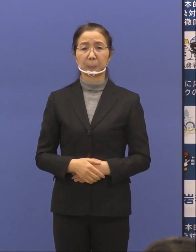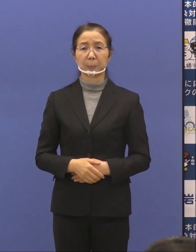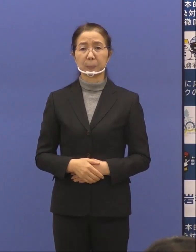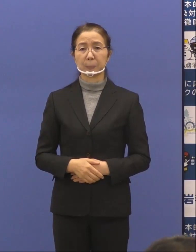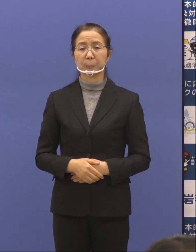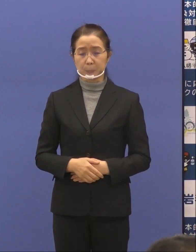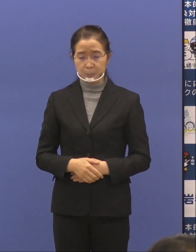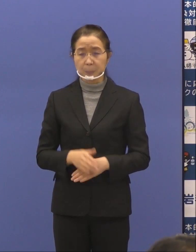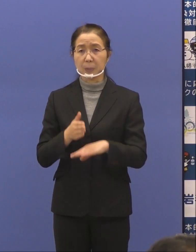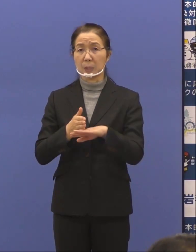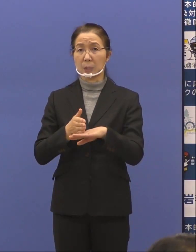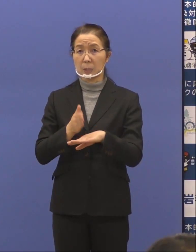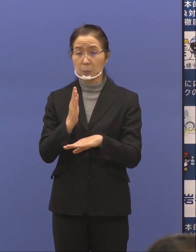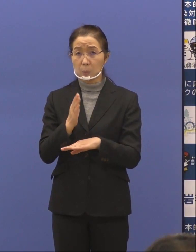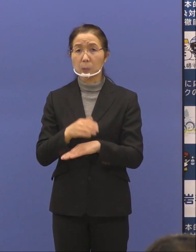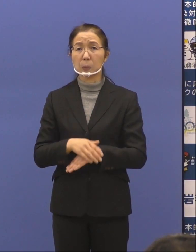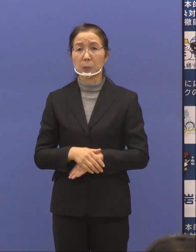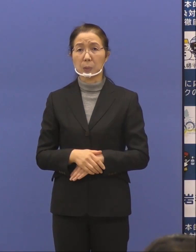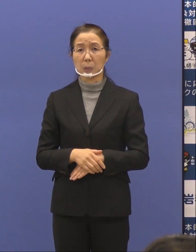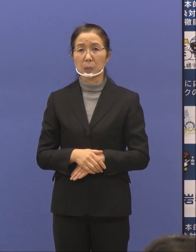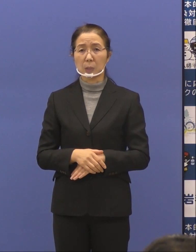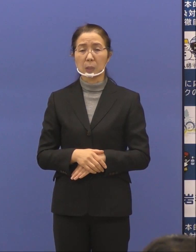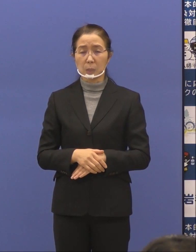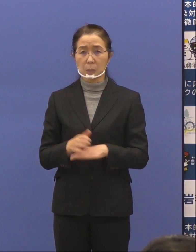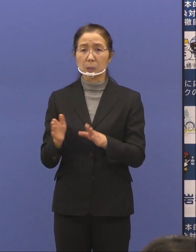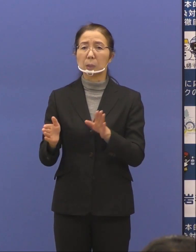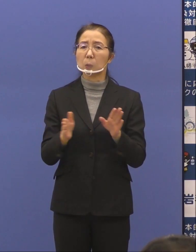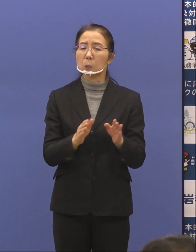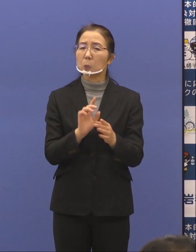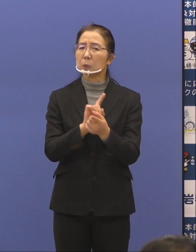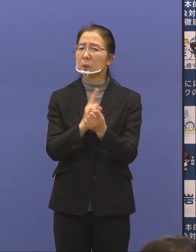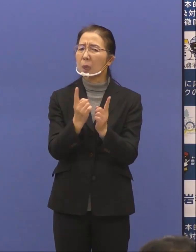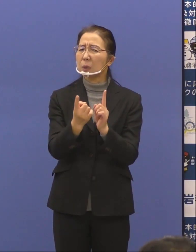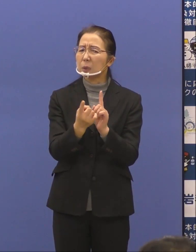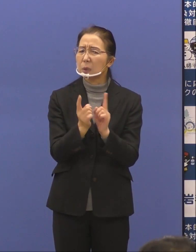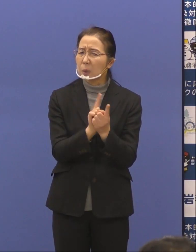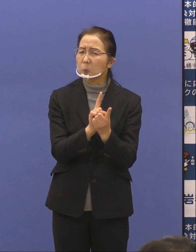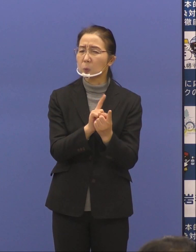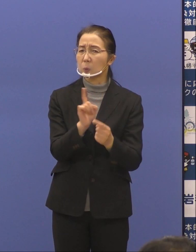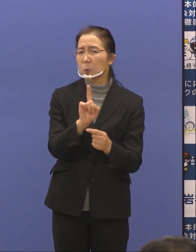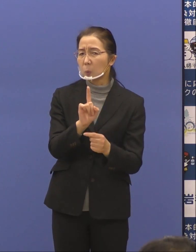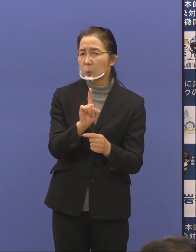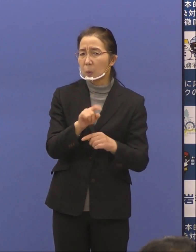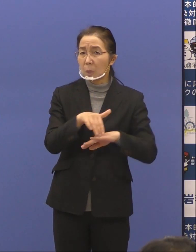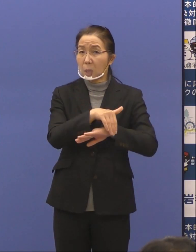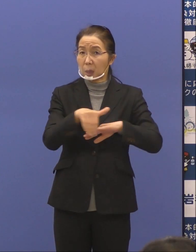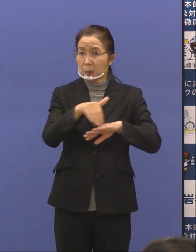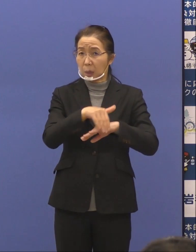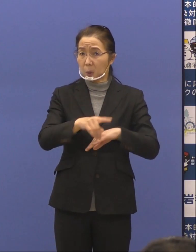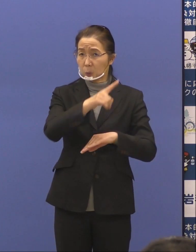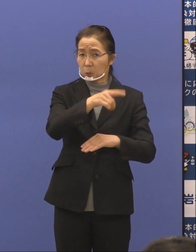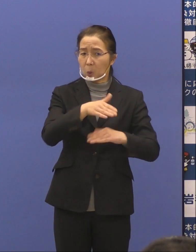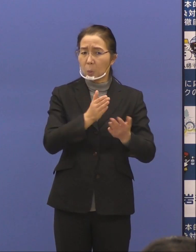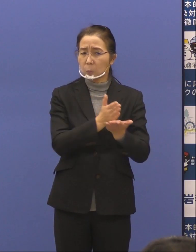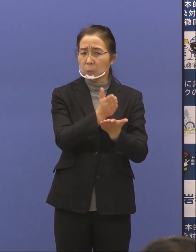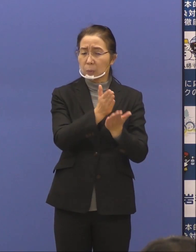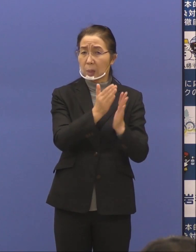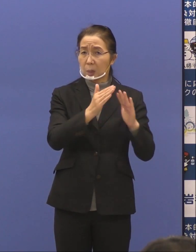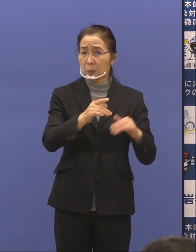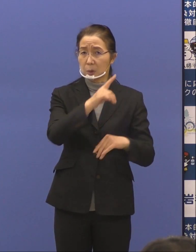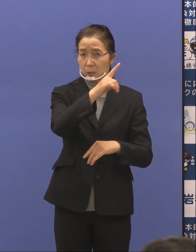ありがとうございます。今度は対策の部分なんですけれども、政府の分科会の方で